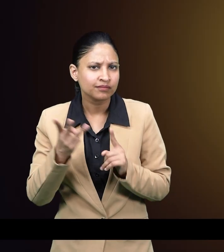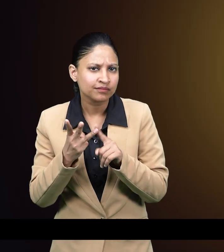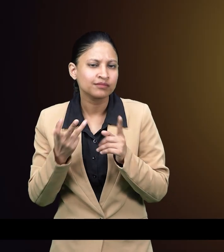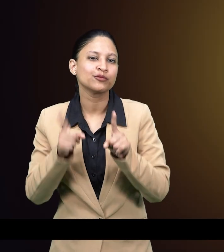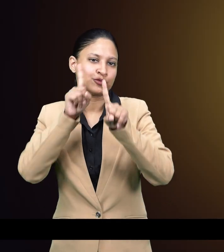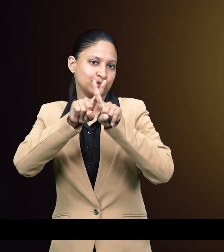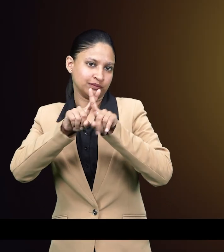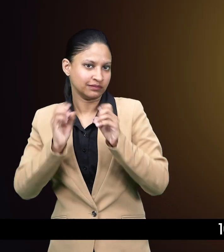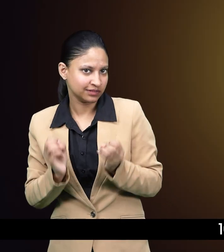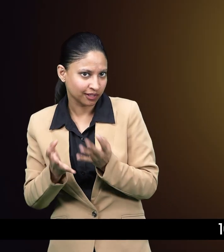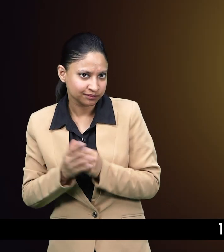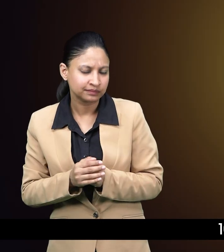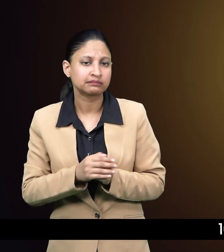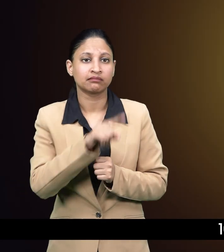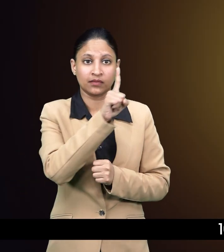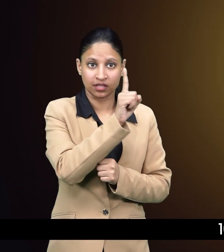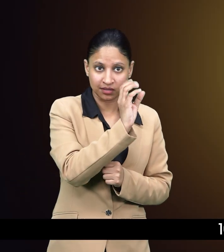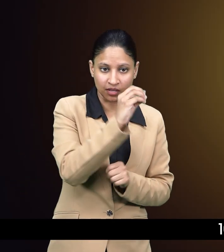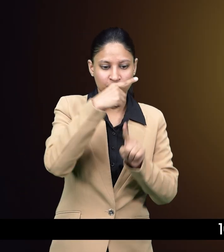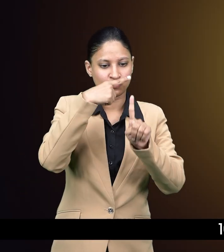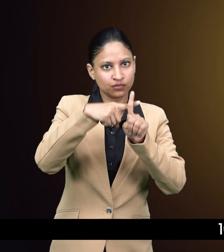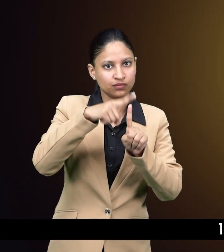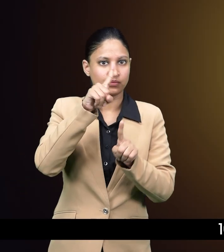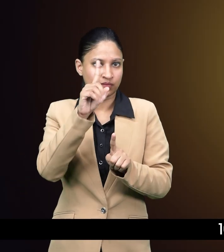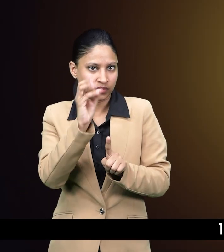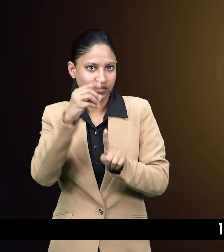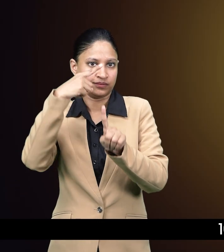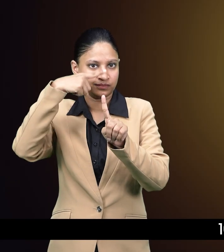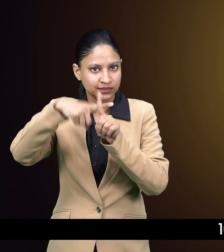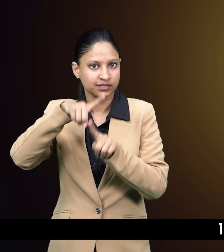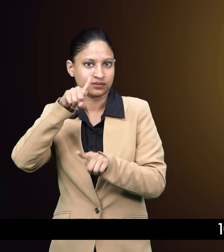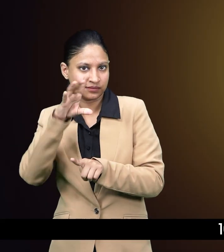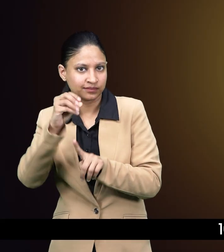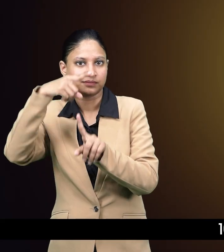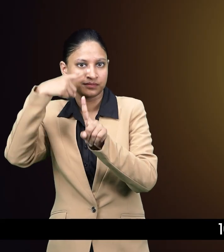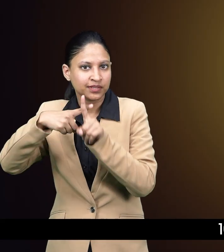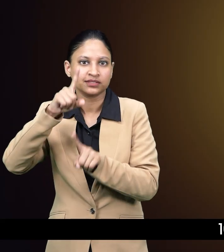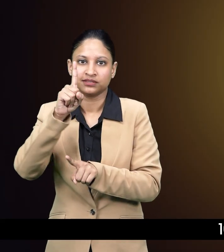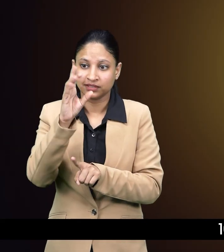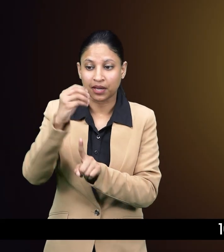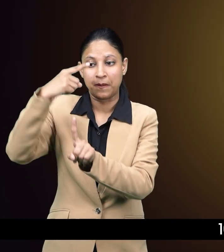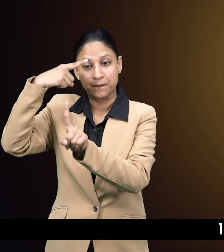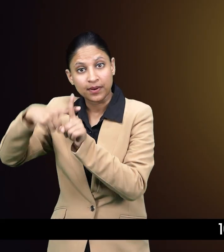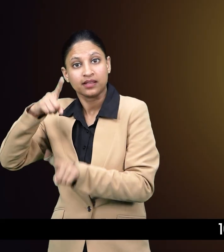टप्पा 3 गुणाकार करा. 10 अधिक 10 अधिक 10 अधिक 10 अधिक 10 बरोबर 50.